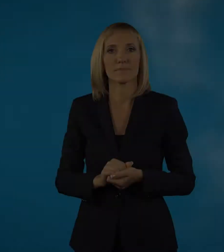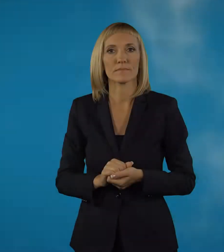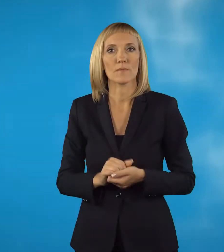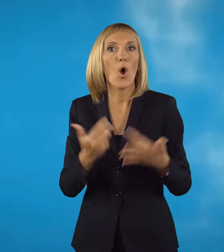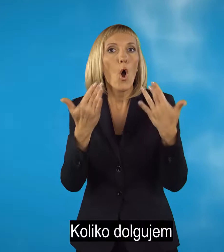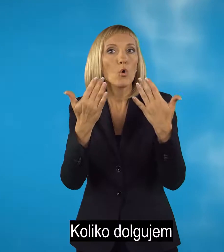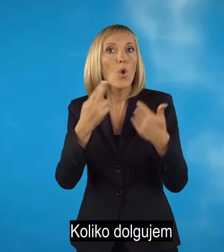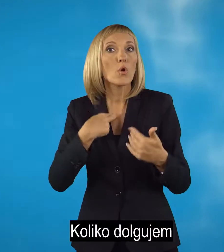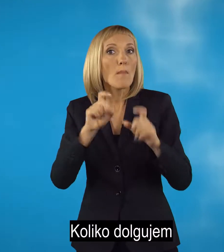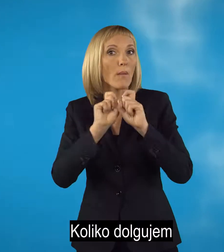Koliko dolgujem?